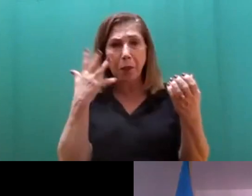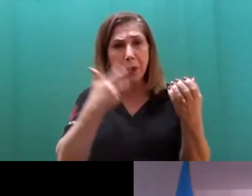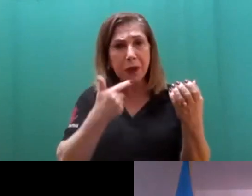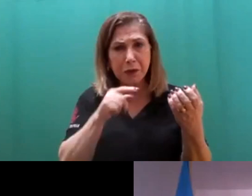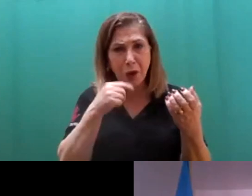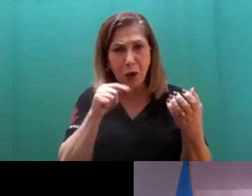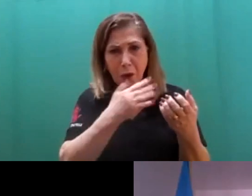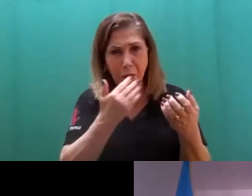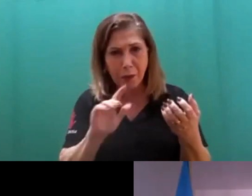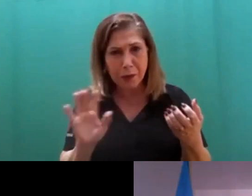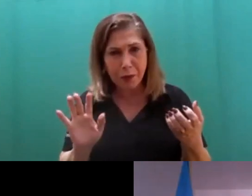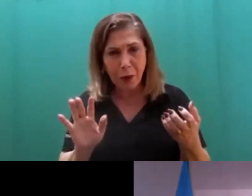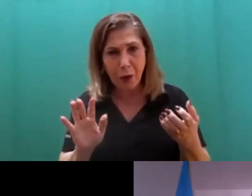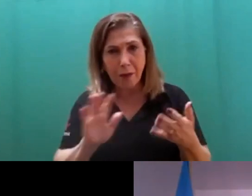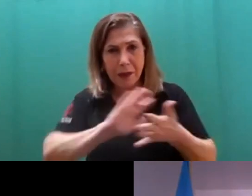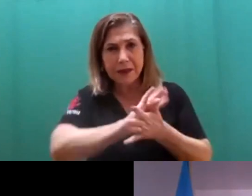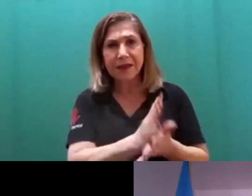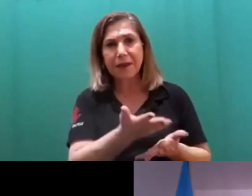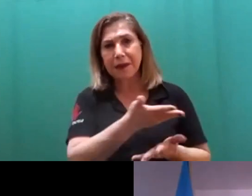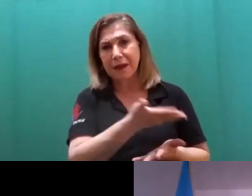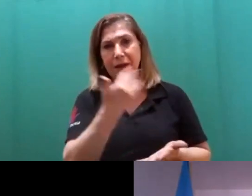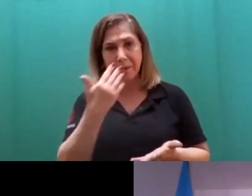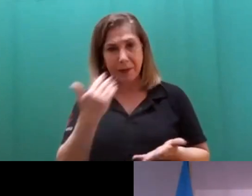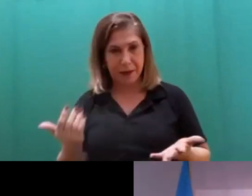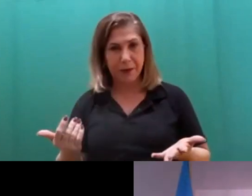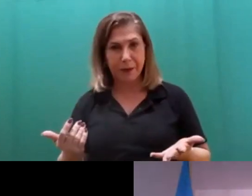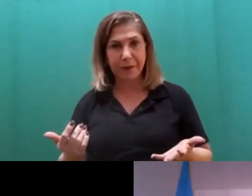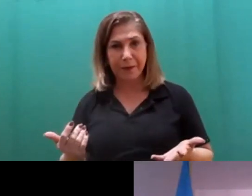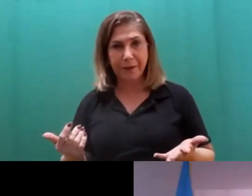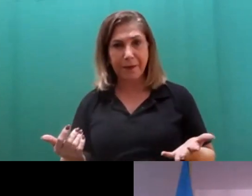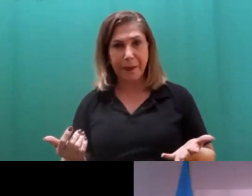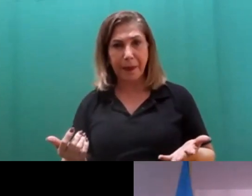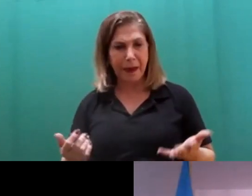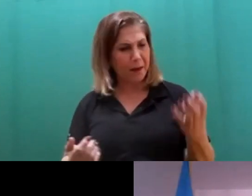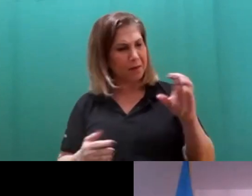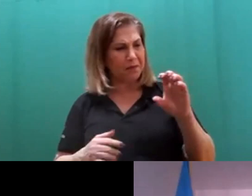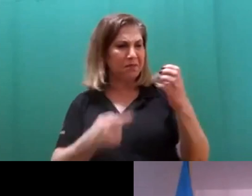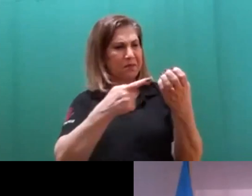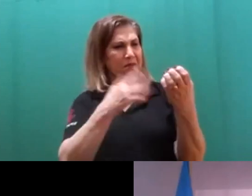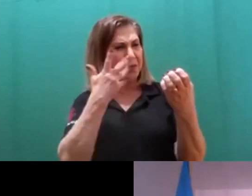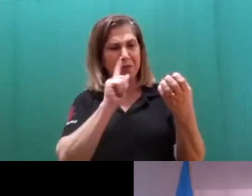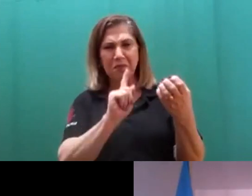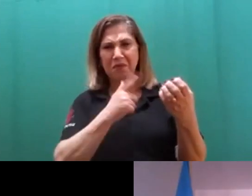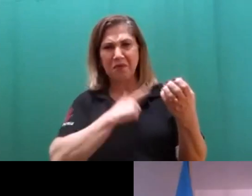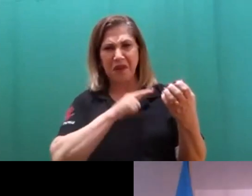de discriminação alimentar, sim? Os alimentos que não são bonitos não são